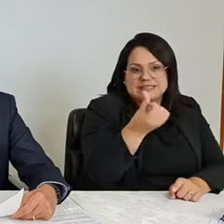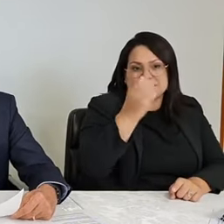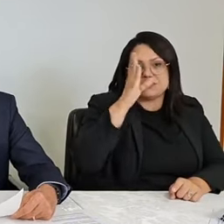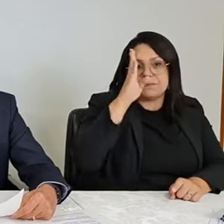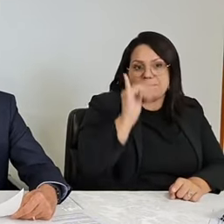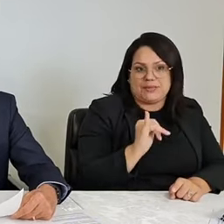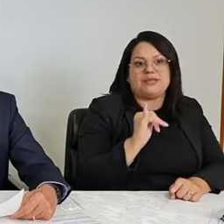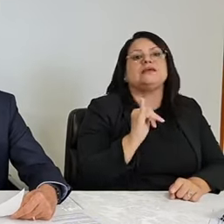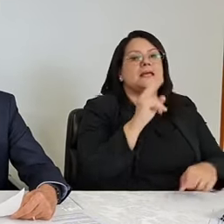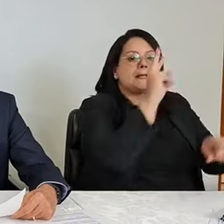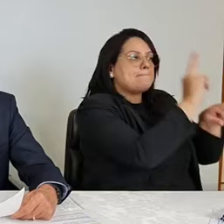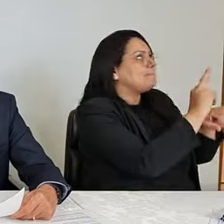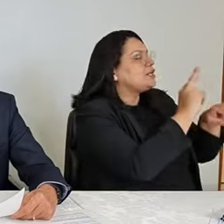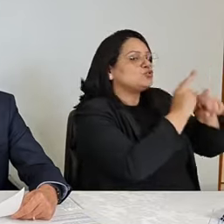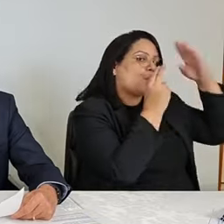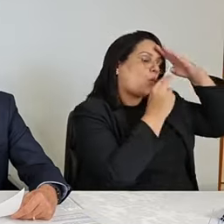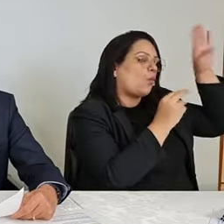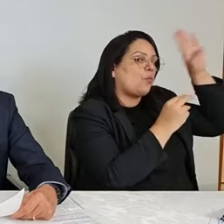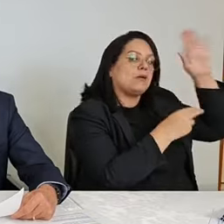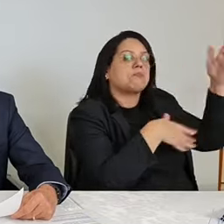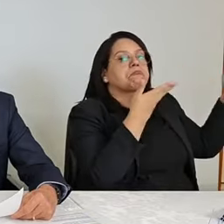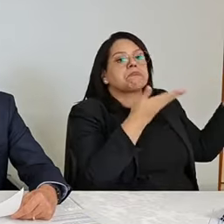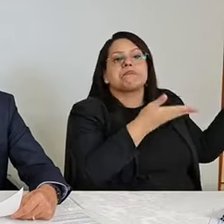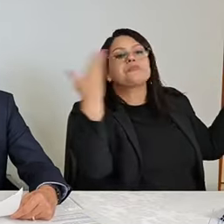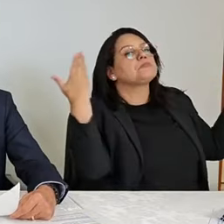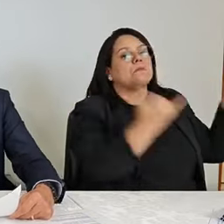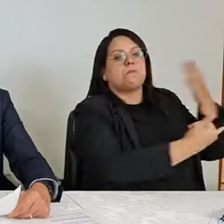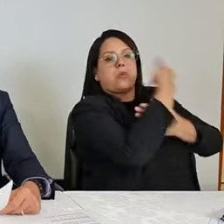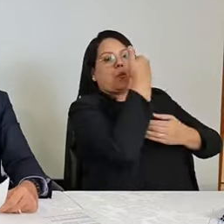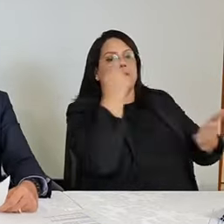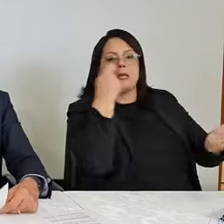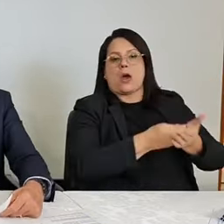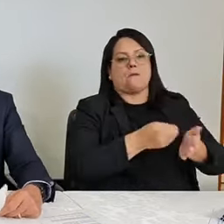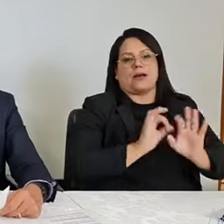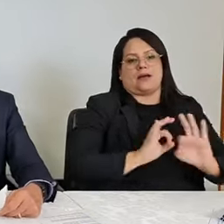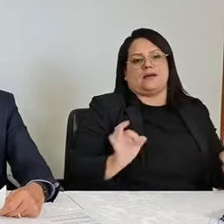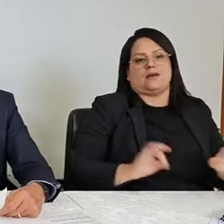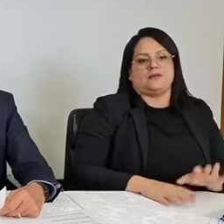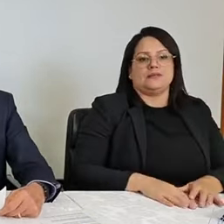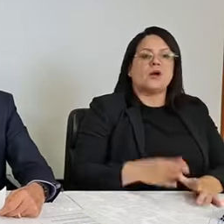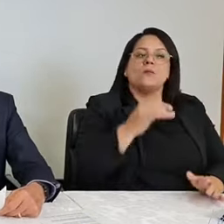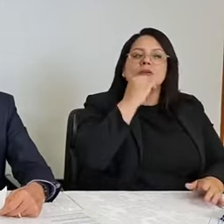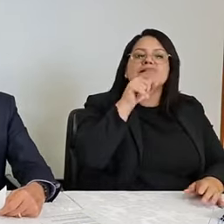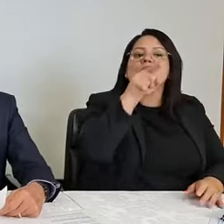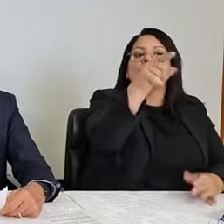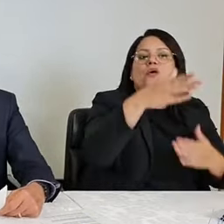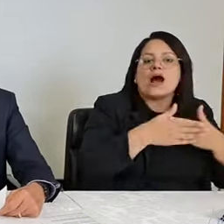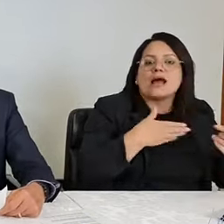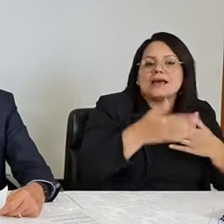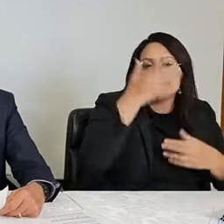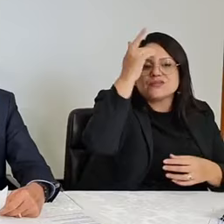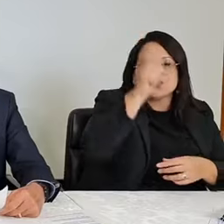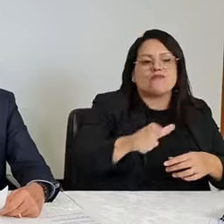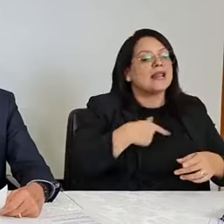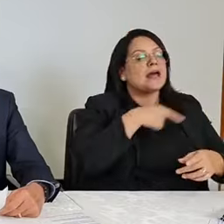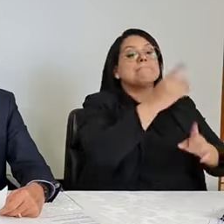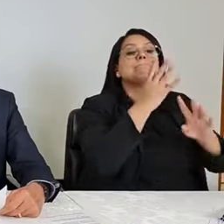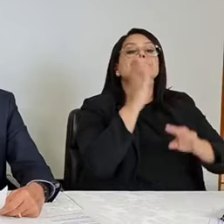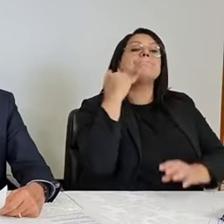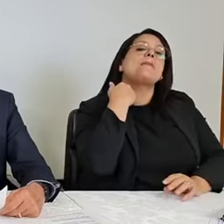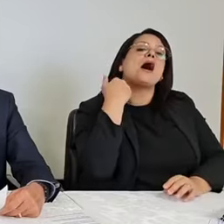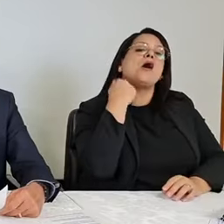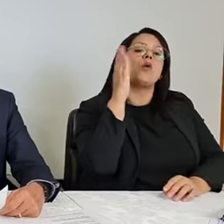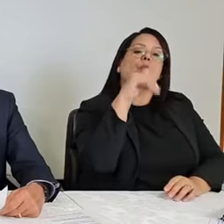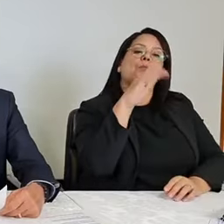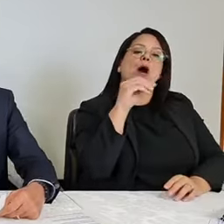De valor emprestado foi isso aí. Emprestado, sim. Isso. Agora, quando você, qualquer cidadão vai no banco e faz um empréstimo, ele tem que deixar algo em garantia. O que Cuba deixou em